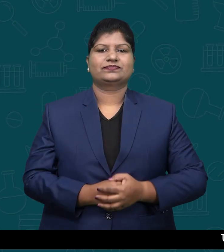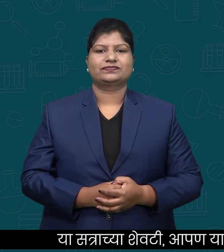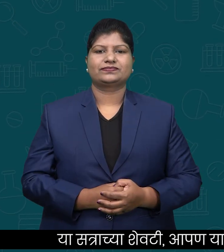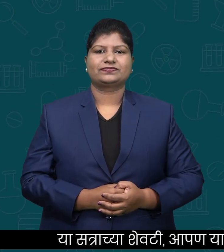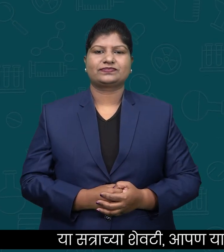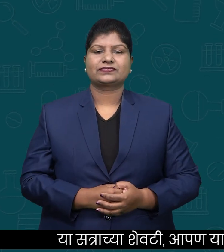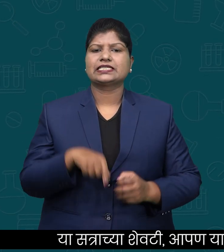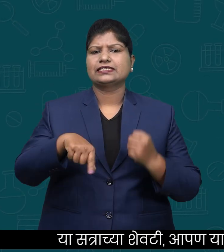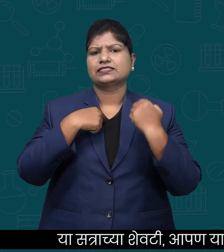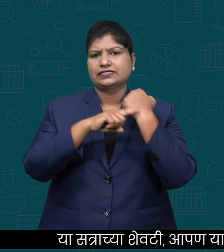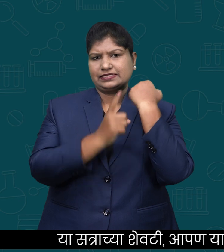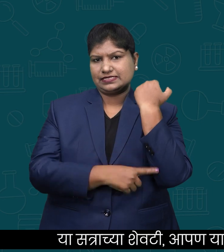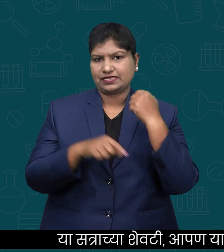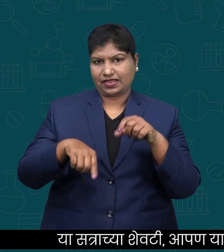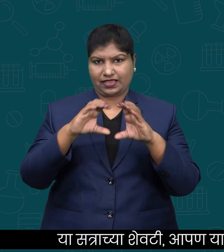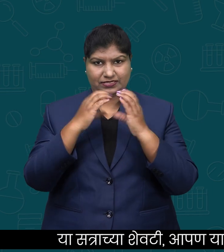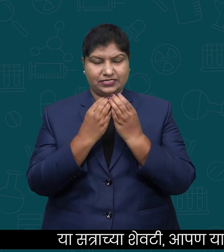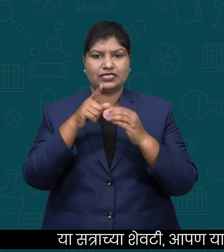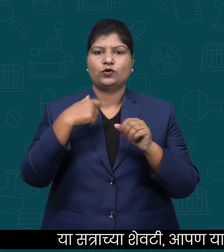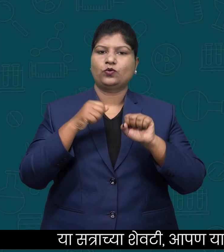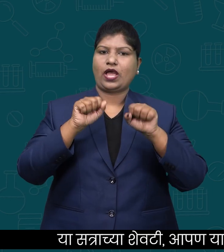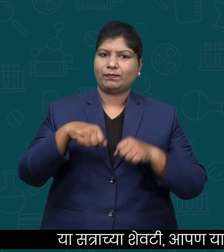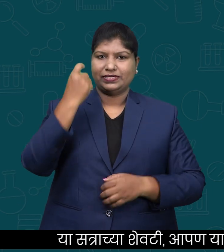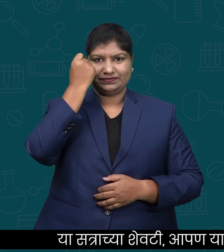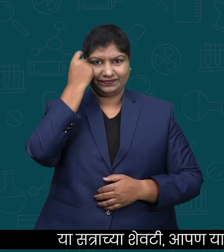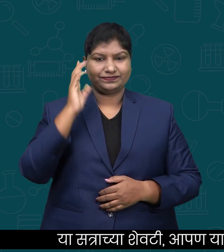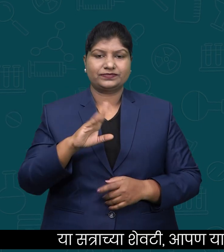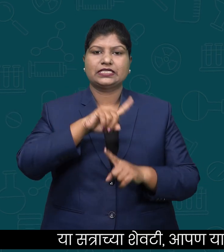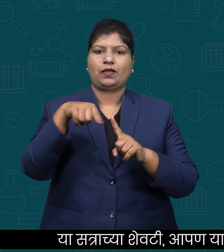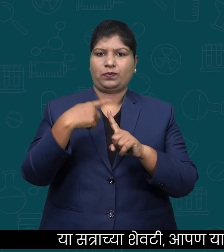या सत्राच्या शेवटी आपण याबद्दल समजून घेण्यास तयार असाल.